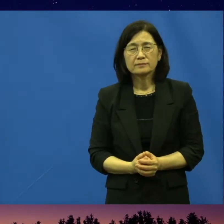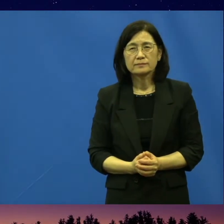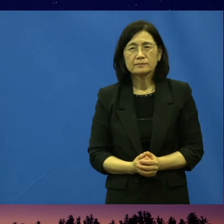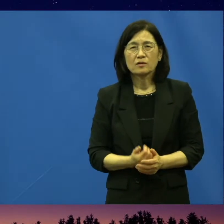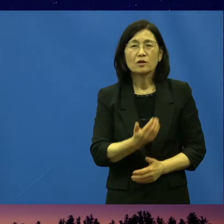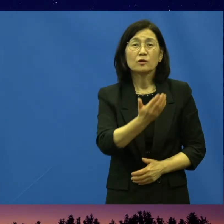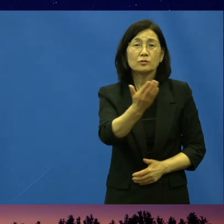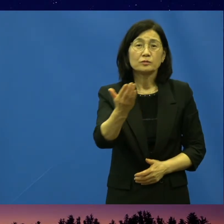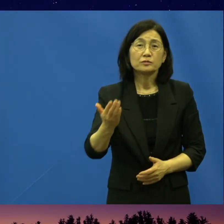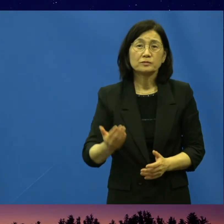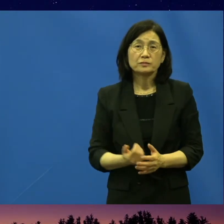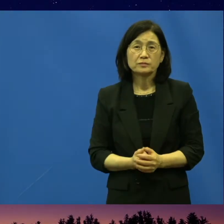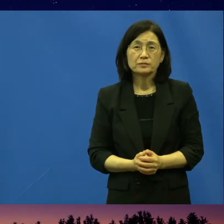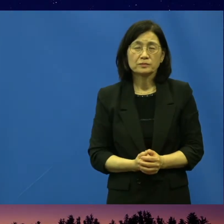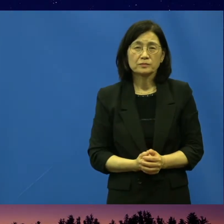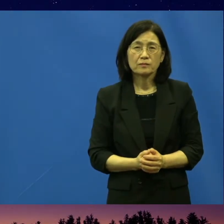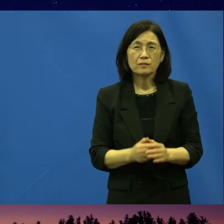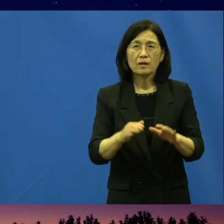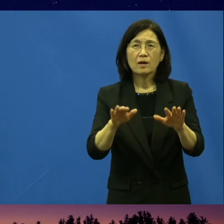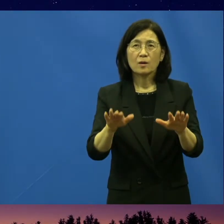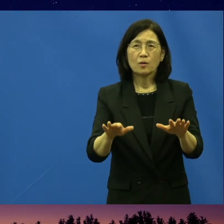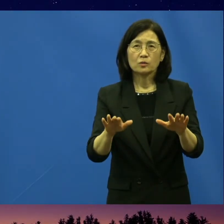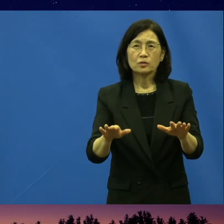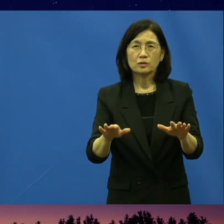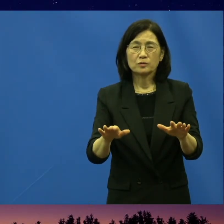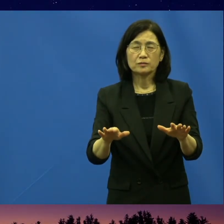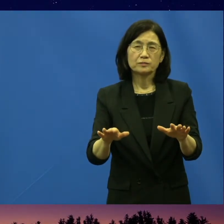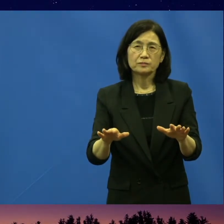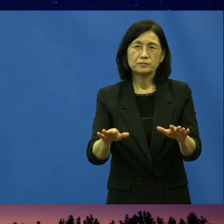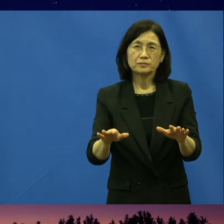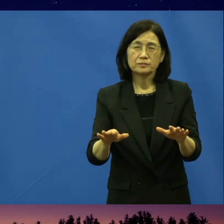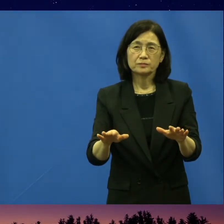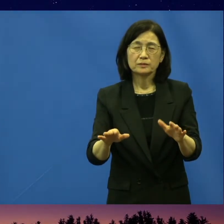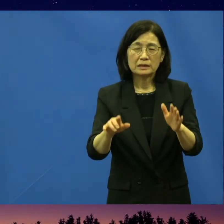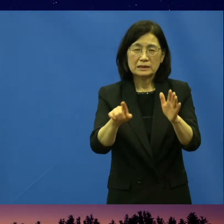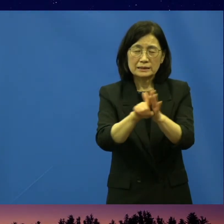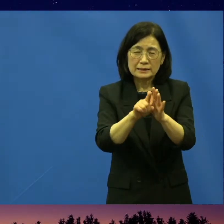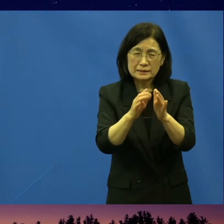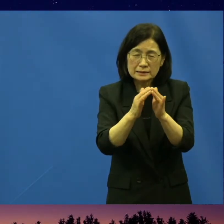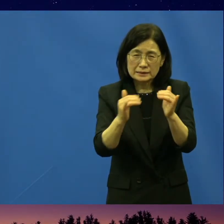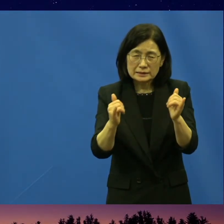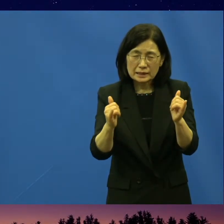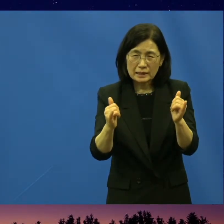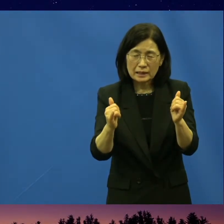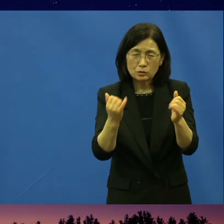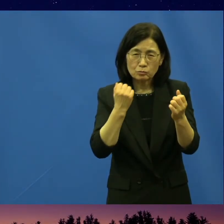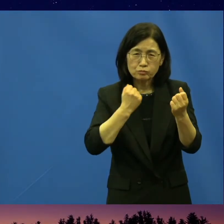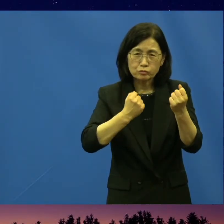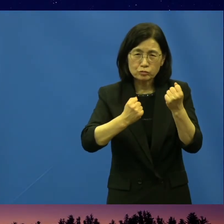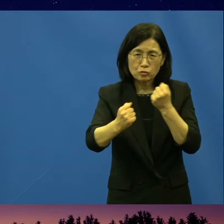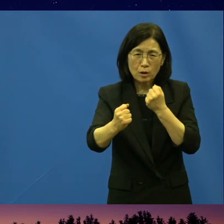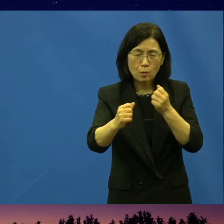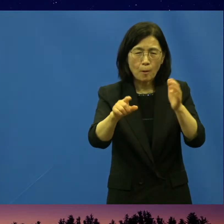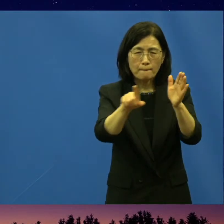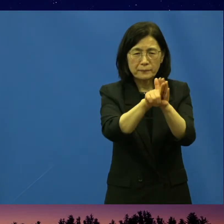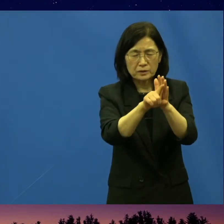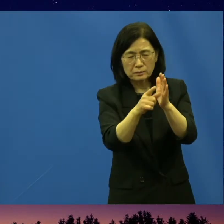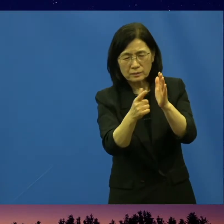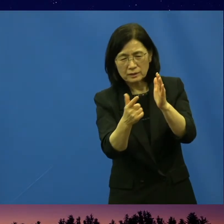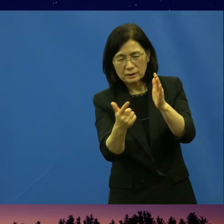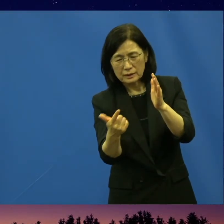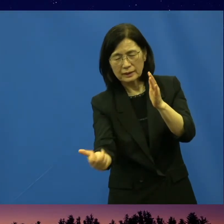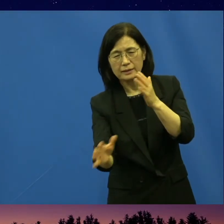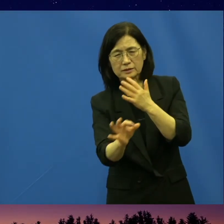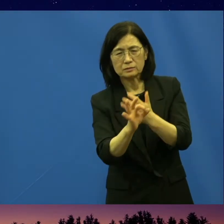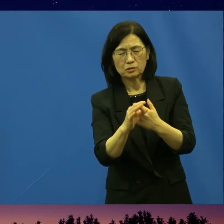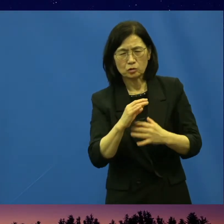사랑하는 성도 여러분, 오늘 우리가 신자라도 때로는 우리의 믿음이 약해지면 두려움이 자꾸 밀고 들어올 때가